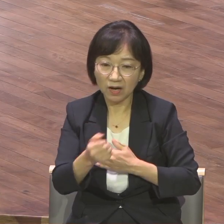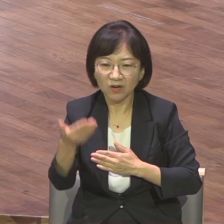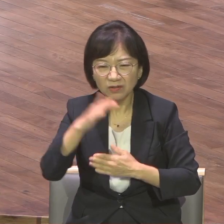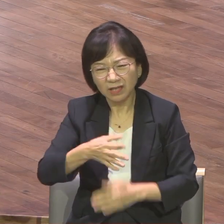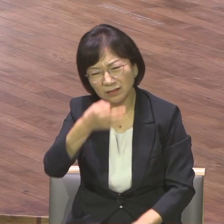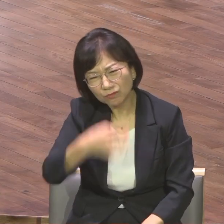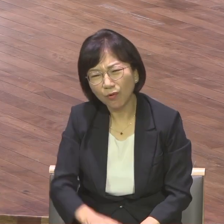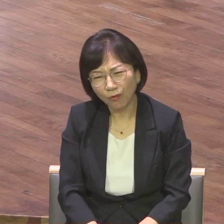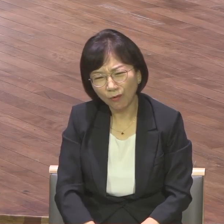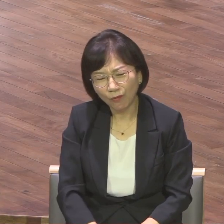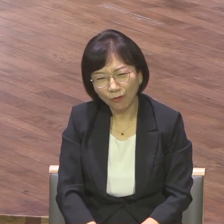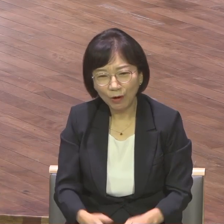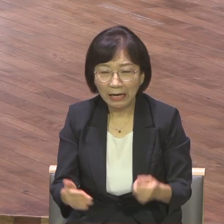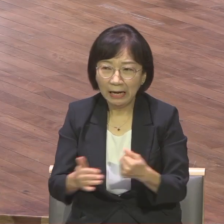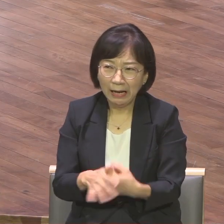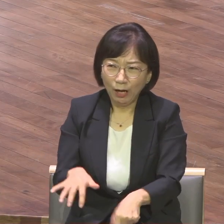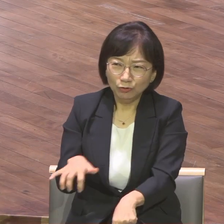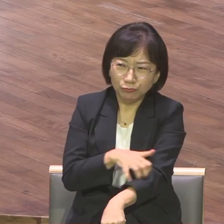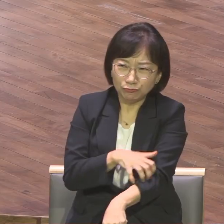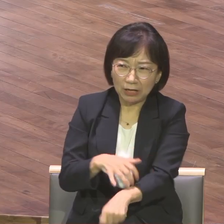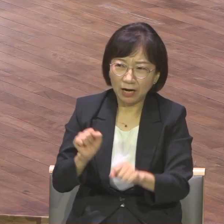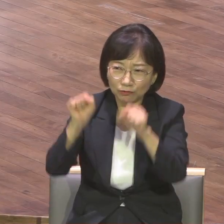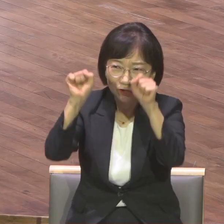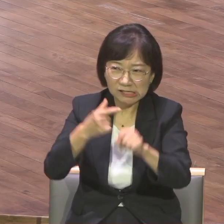그래 골고루 해요.